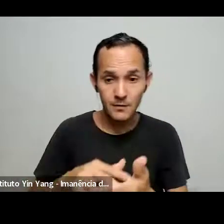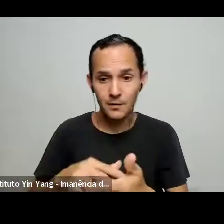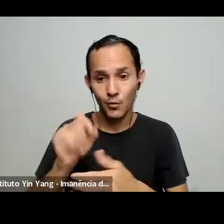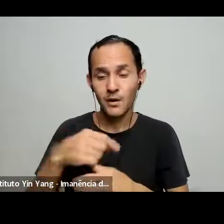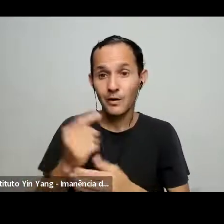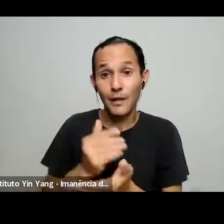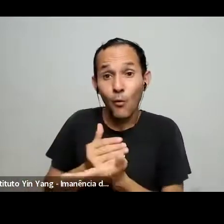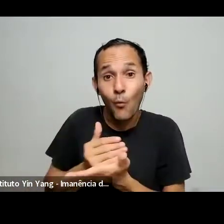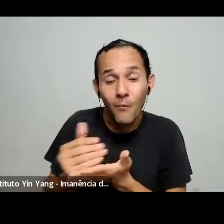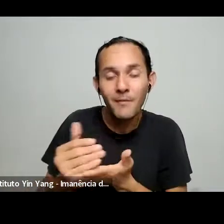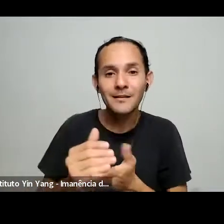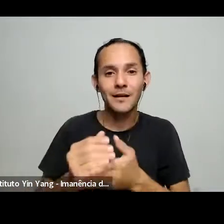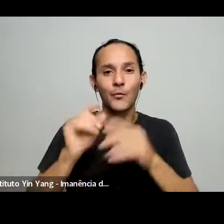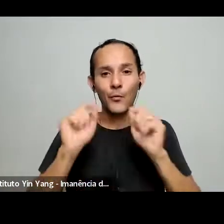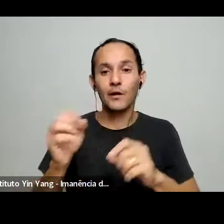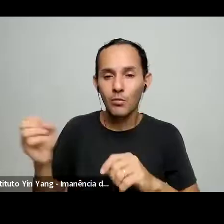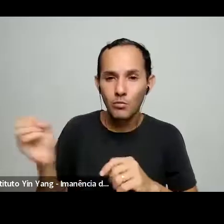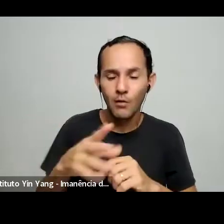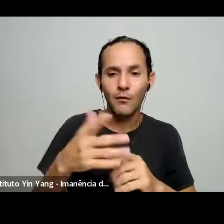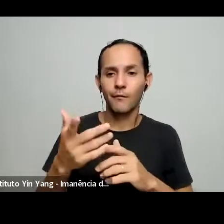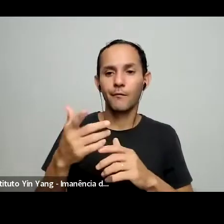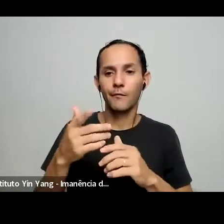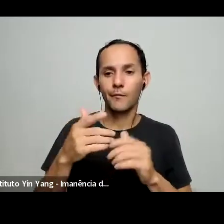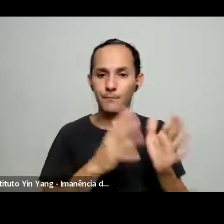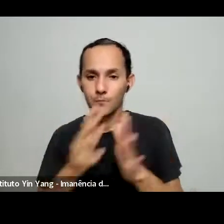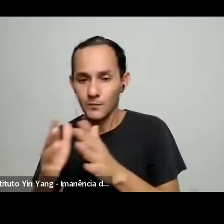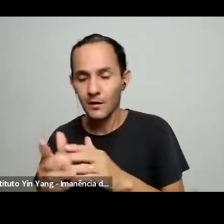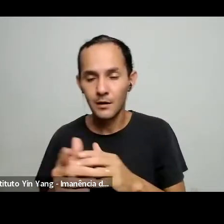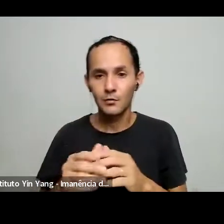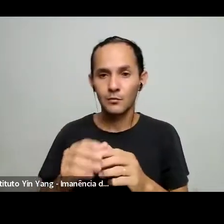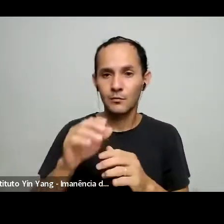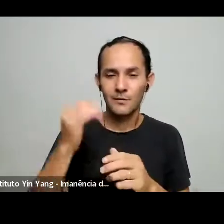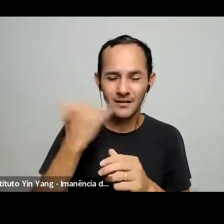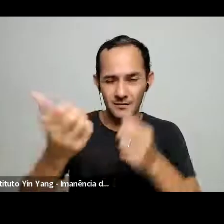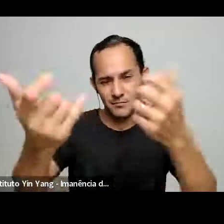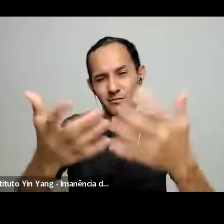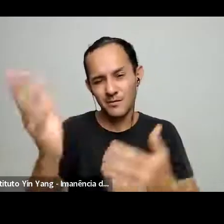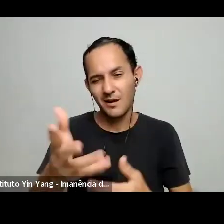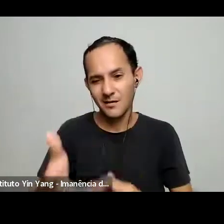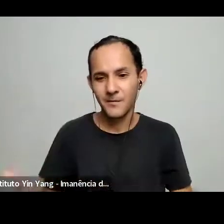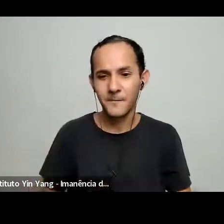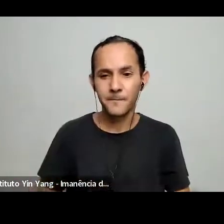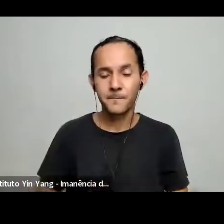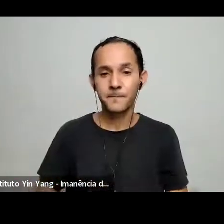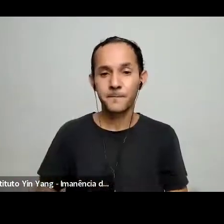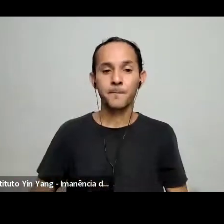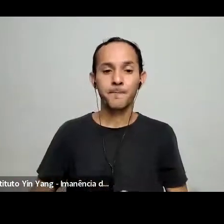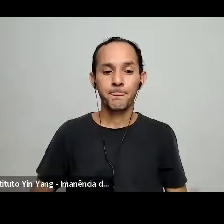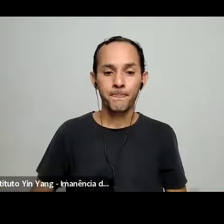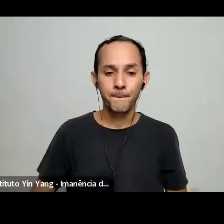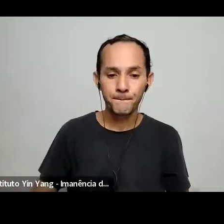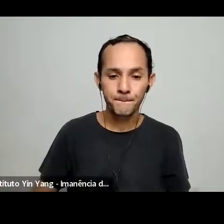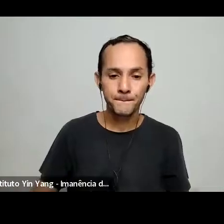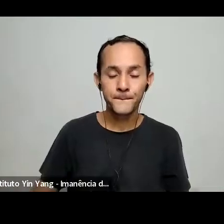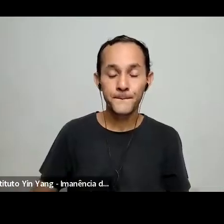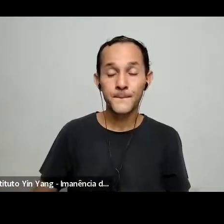está começando, né, uma nova etapa, conforme o Inácio já colocou, né, e